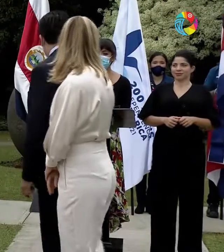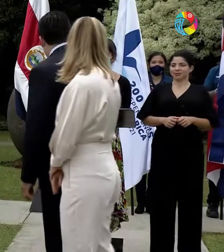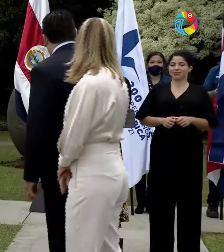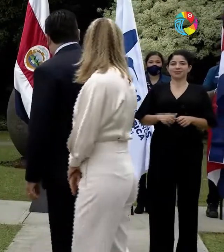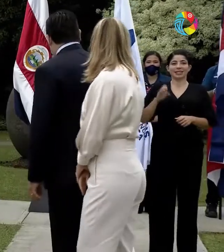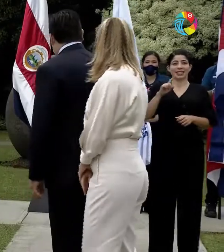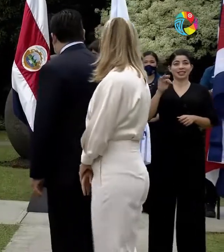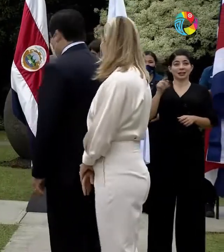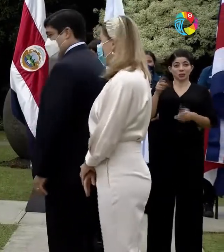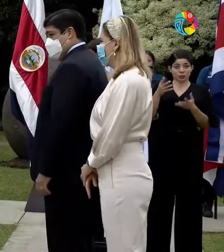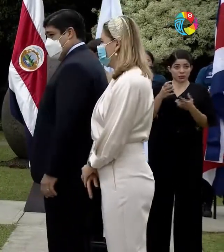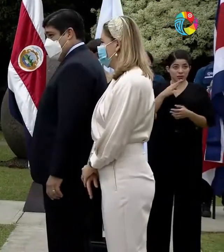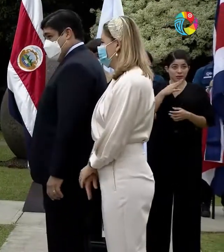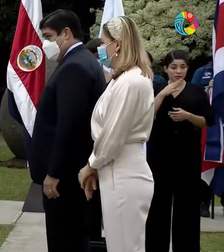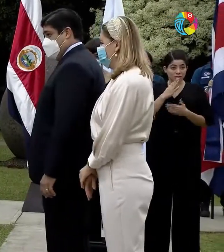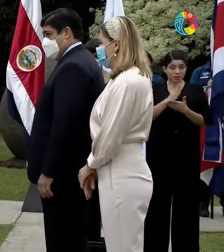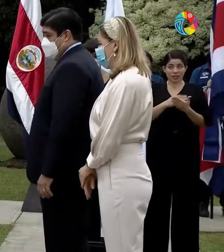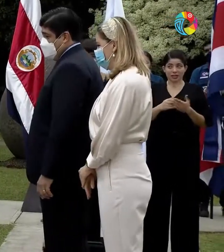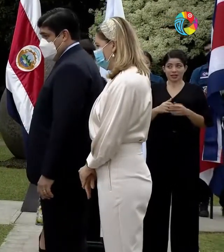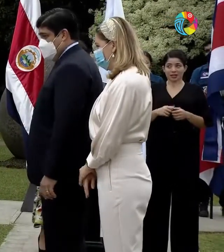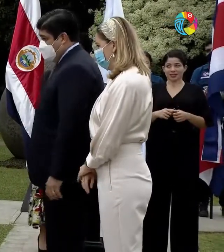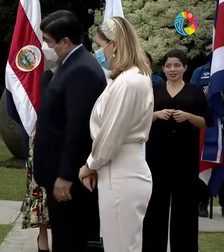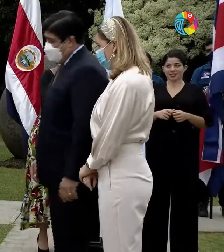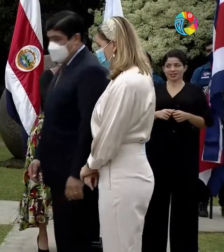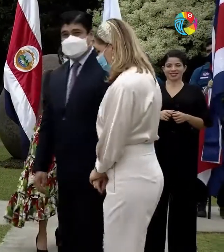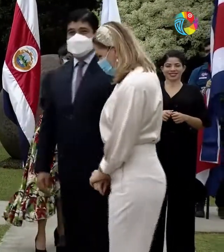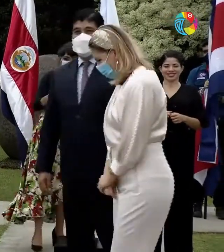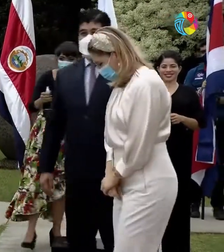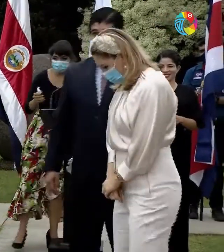Doña Elizabeth, ¿desea usted darnos algunas palabras?